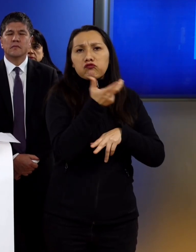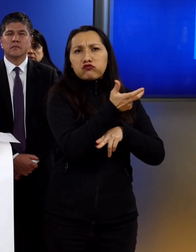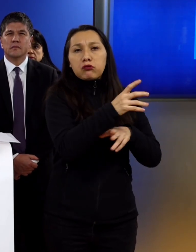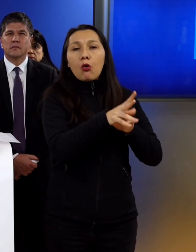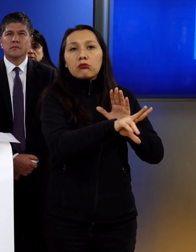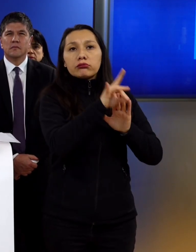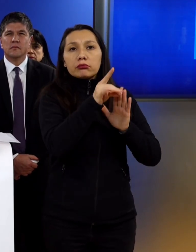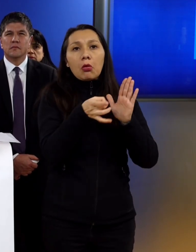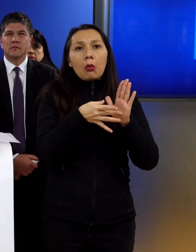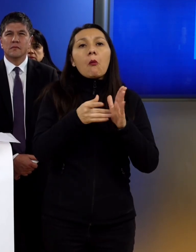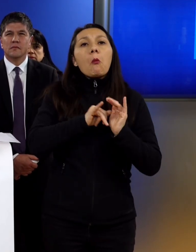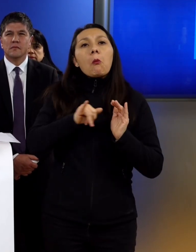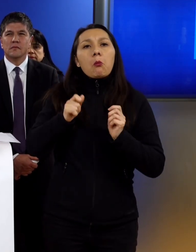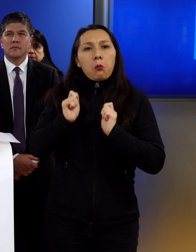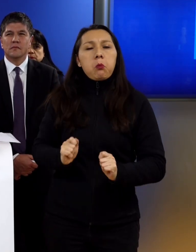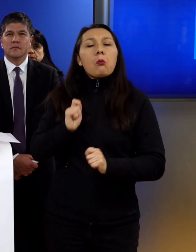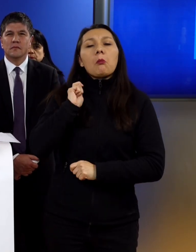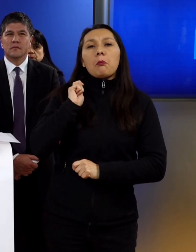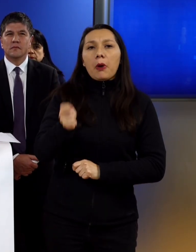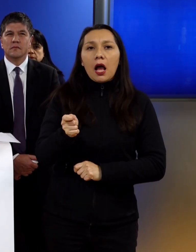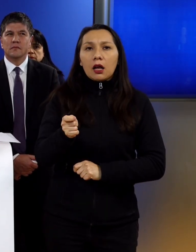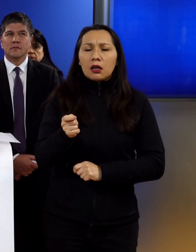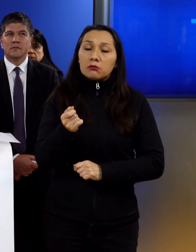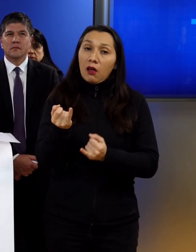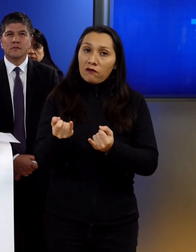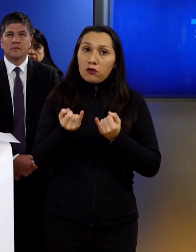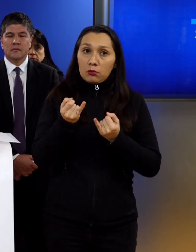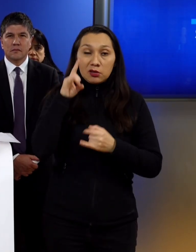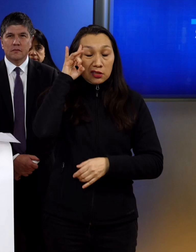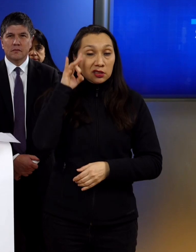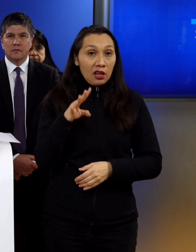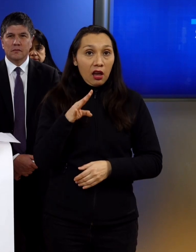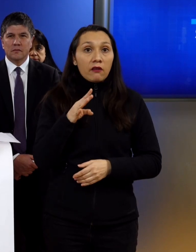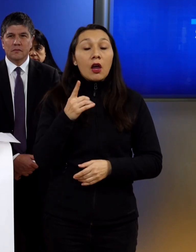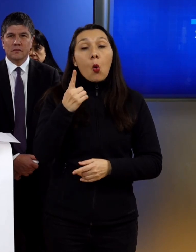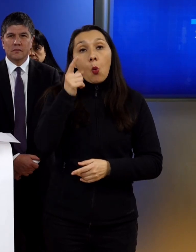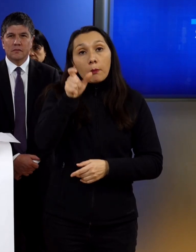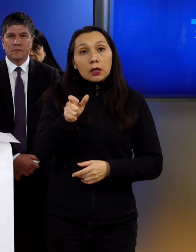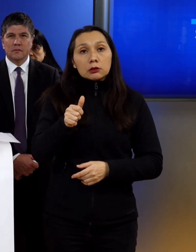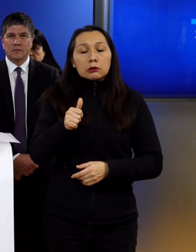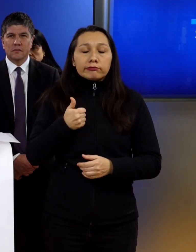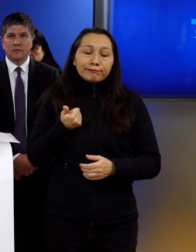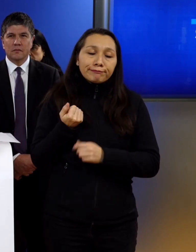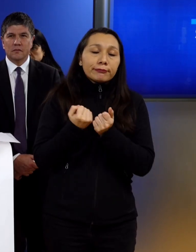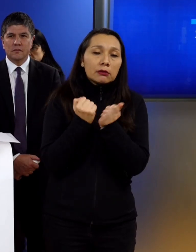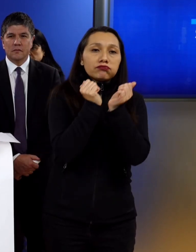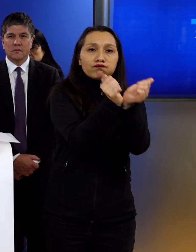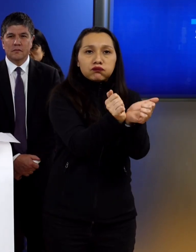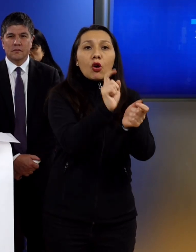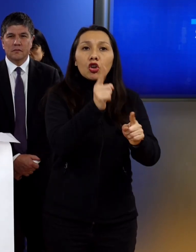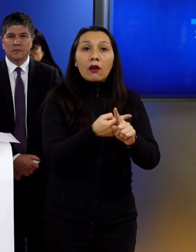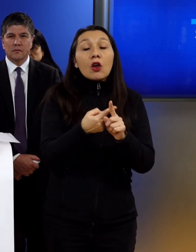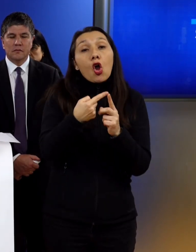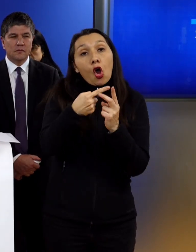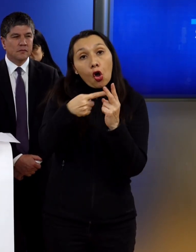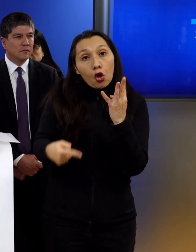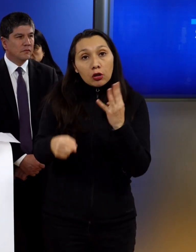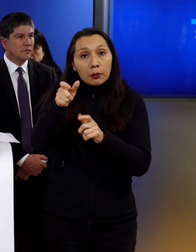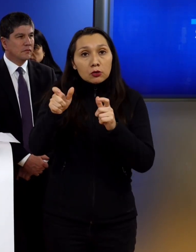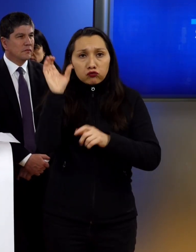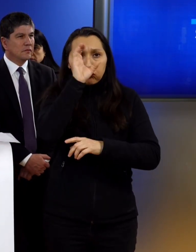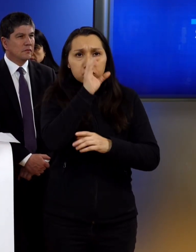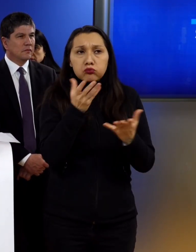aquello. Si hay también antecedentes de esta persona que se entregó y del resto de las personas que se están siendo buscadas. Sí,